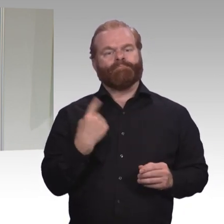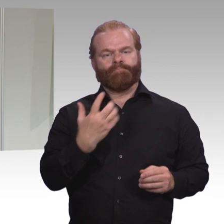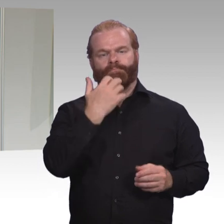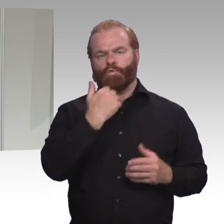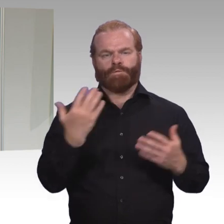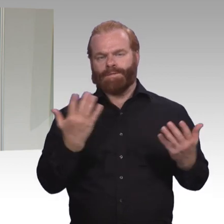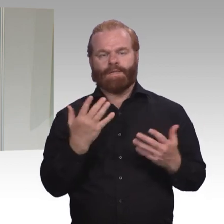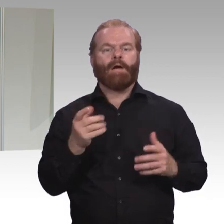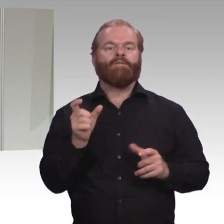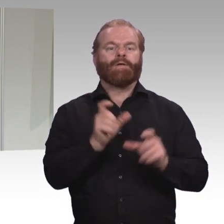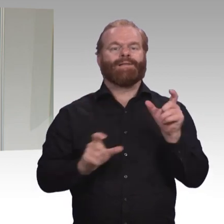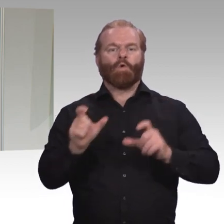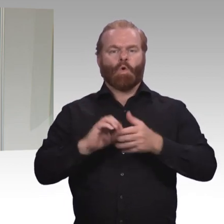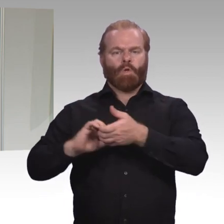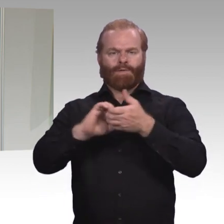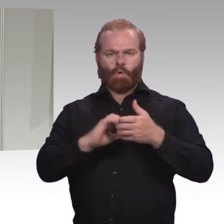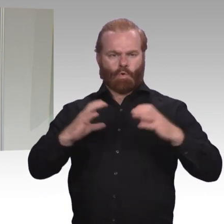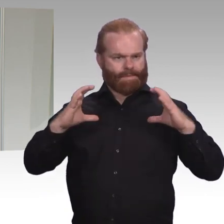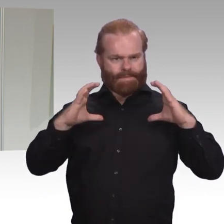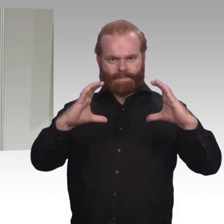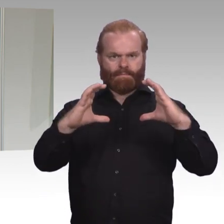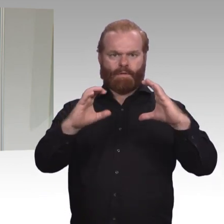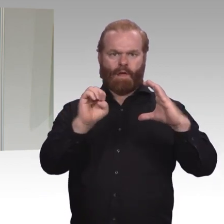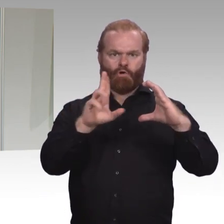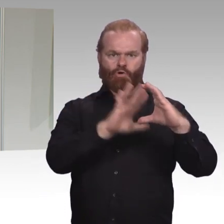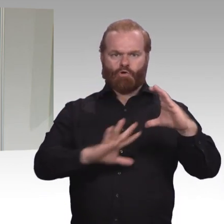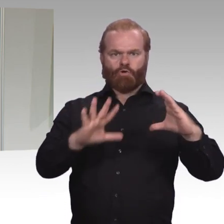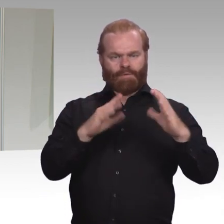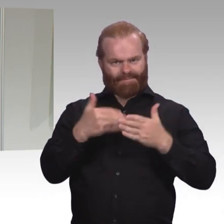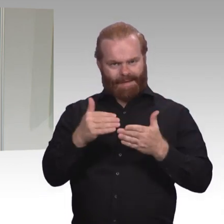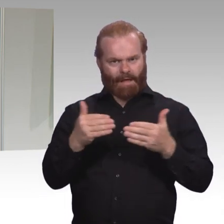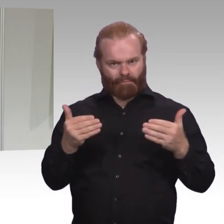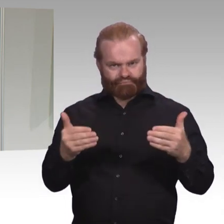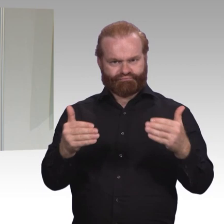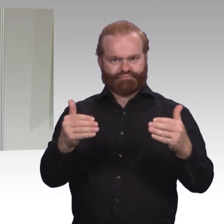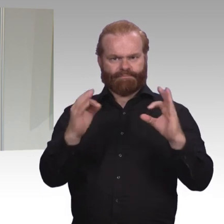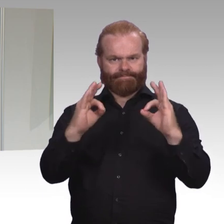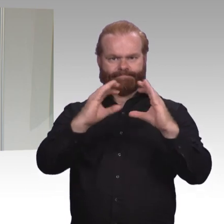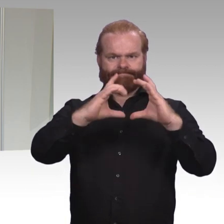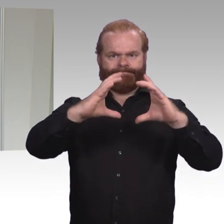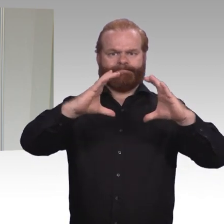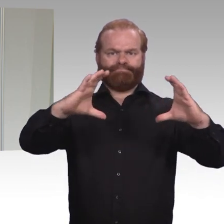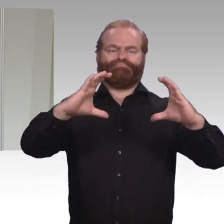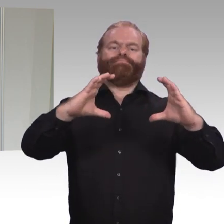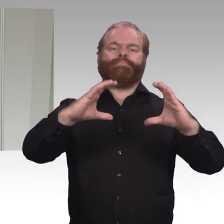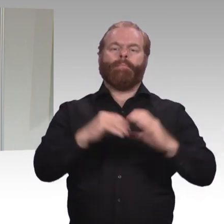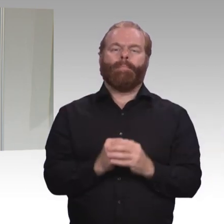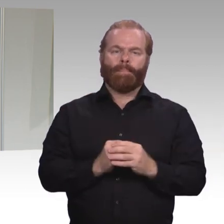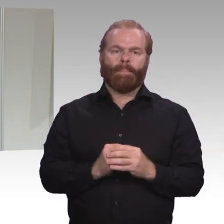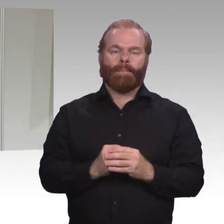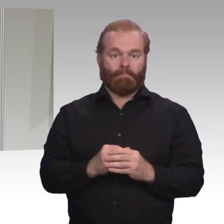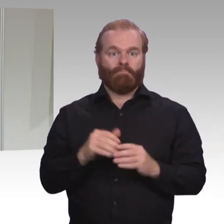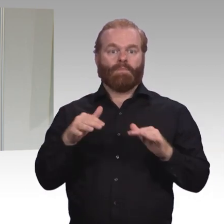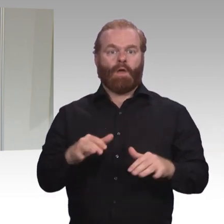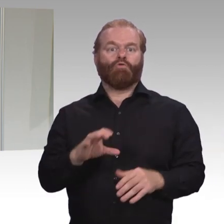Sie eingeleitet haben, weiterzugehen, beherzt weiterzugehen, die Verteidigungsunion voranzubringen. Aber wir müssen auch deutlich